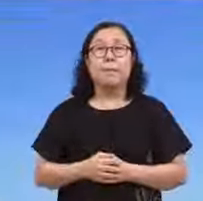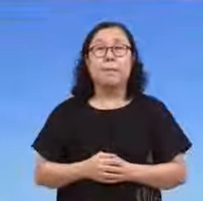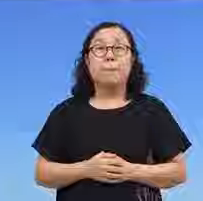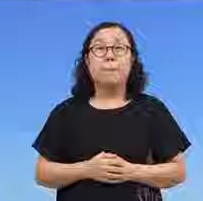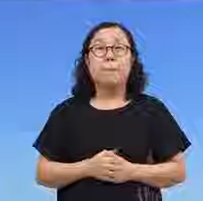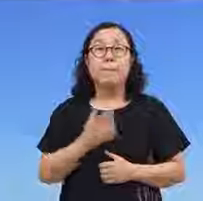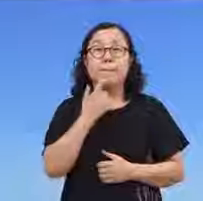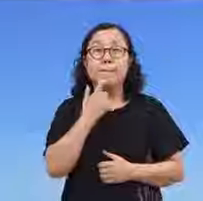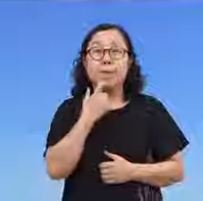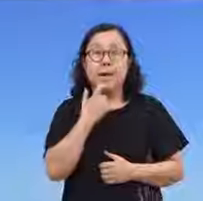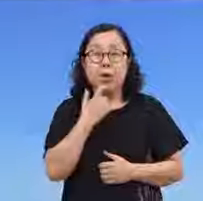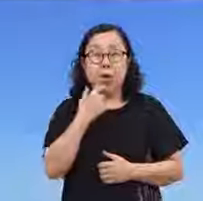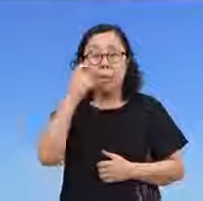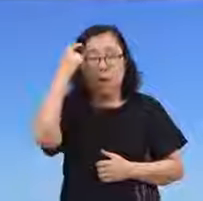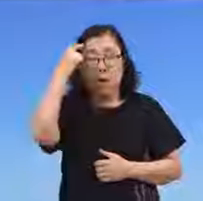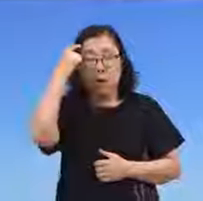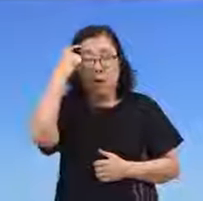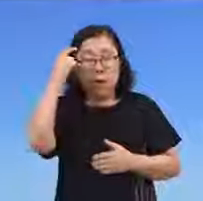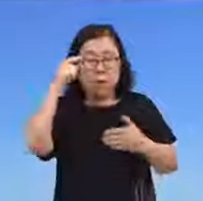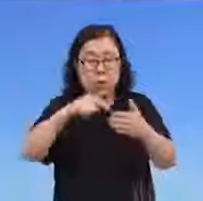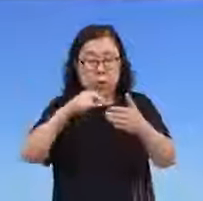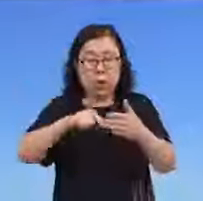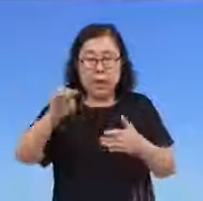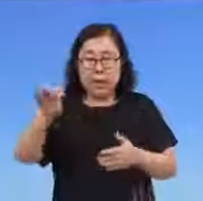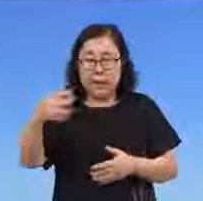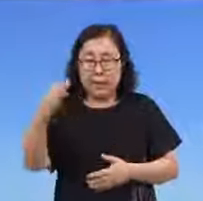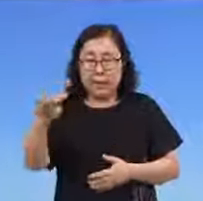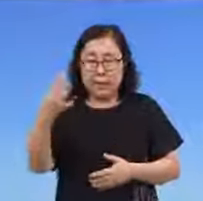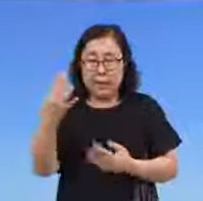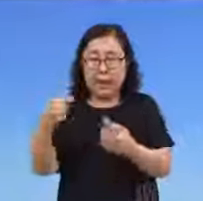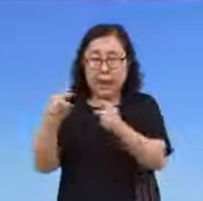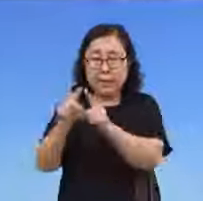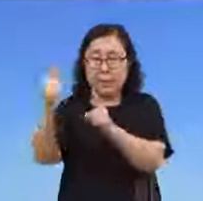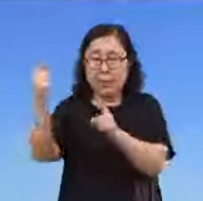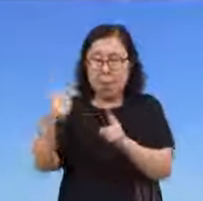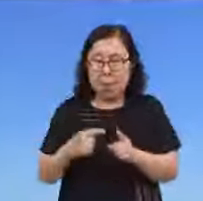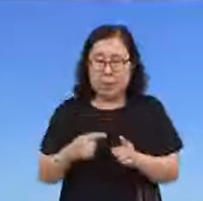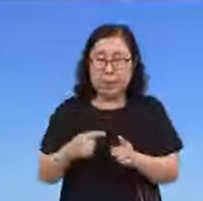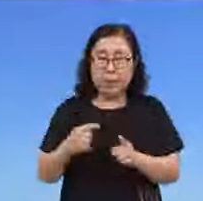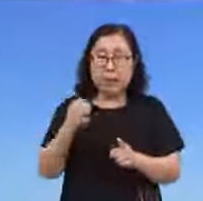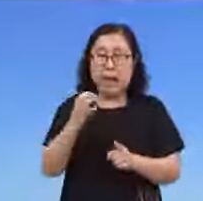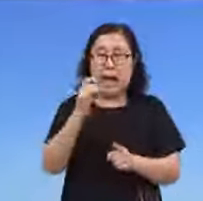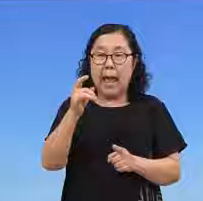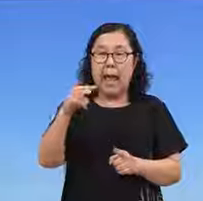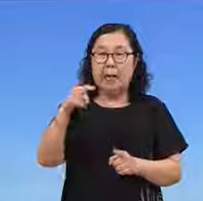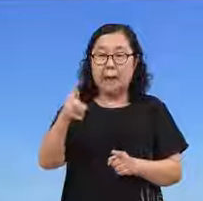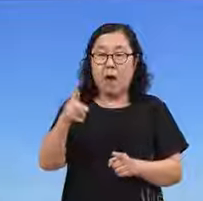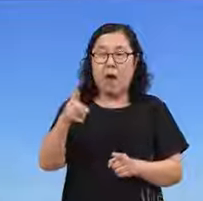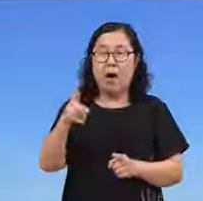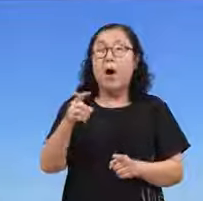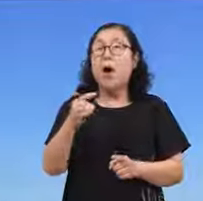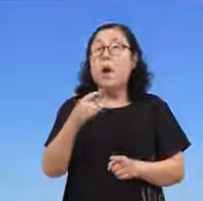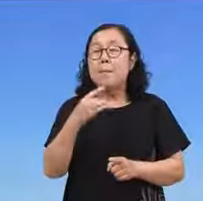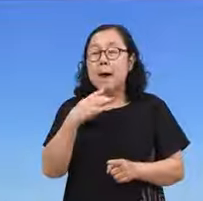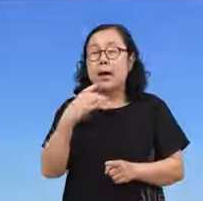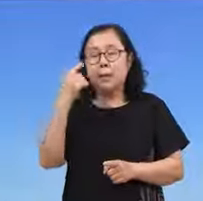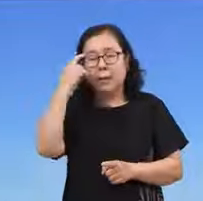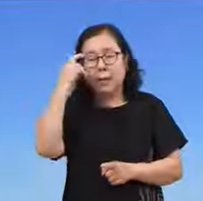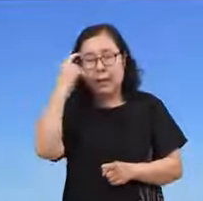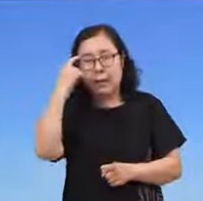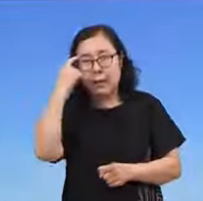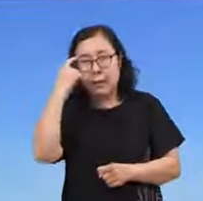하니까 지금 야곱은 그 머리에 온통 400명을 거느리고 오는 형 에서밖에 담겨 있지 않는 겁니다.